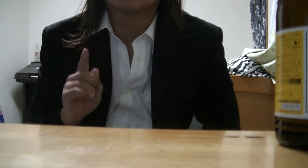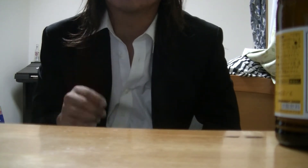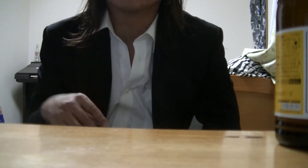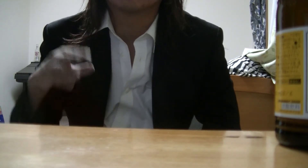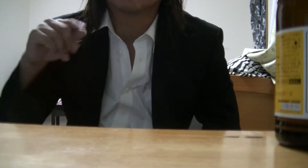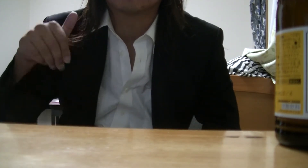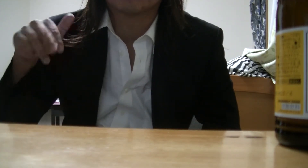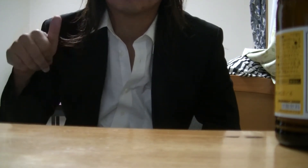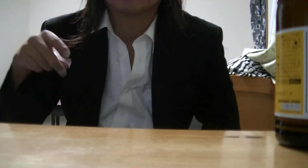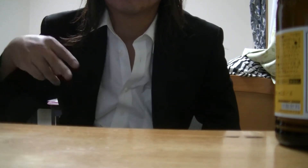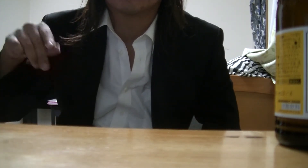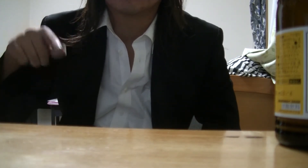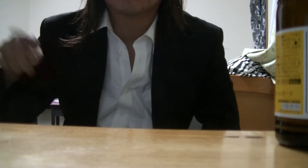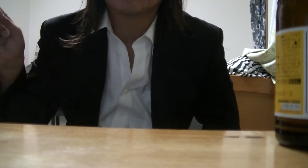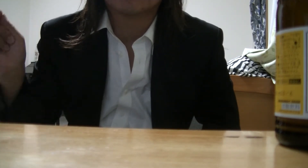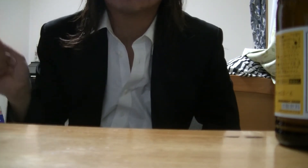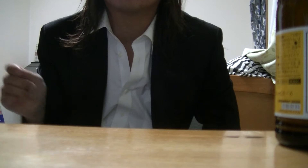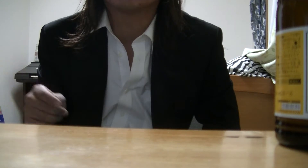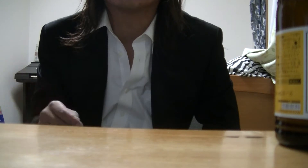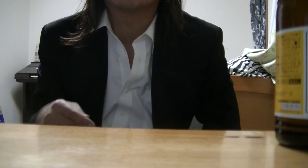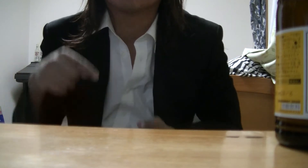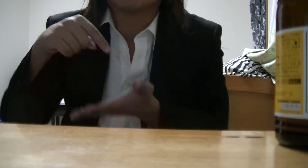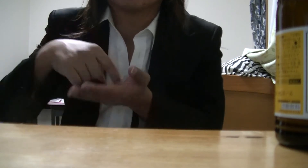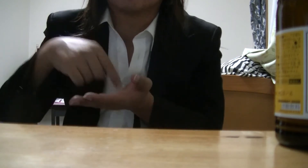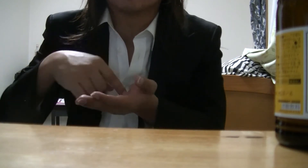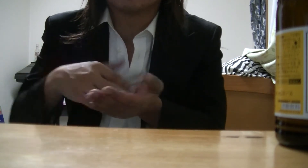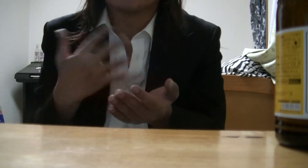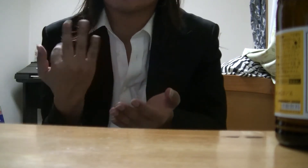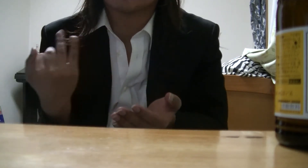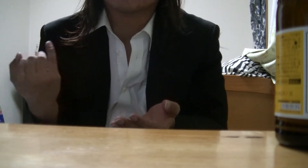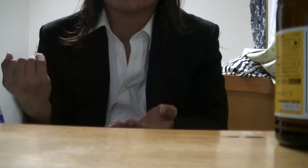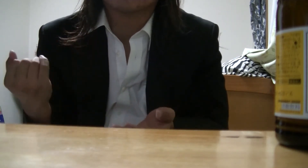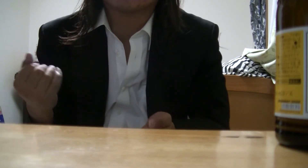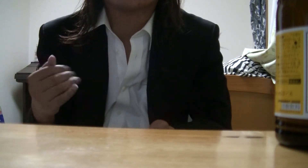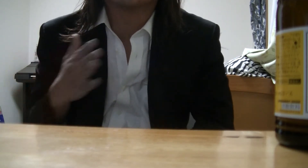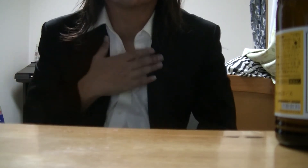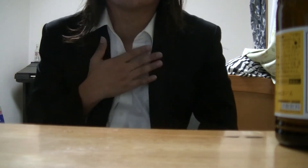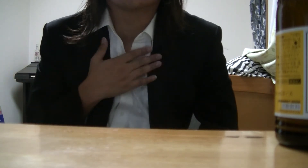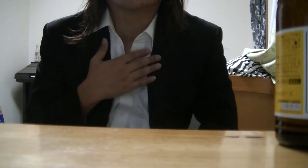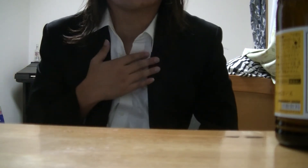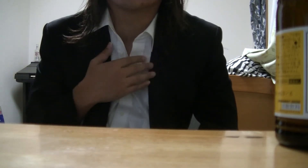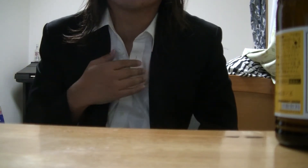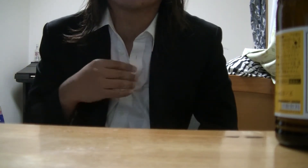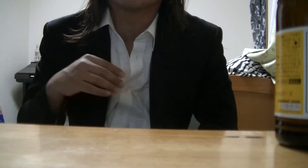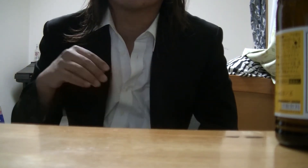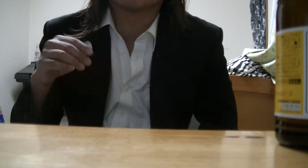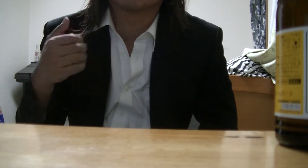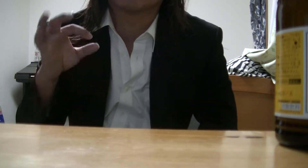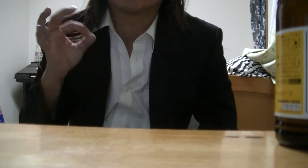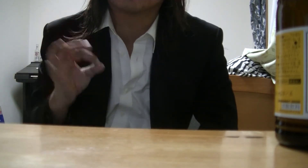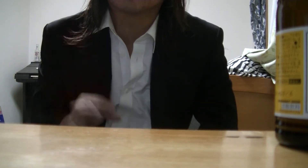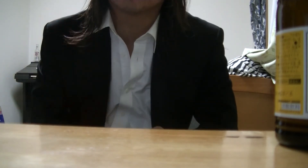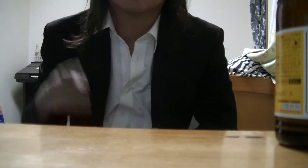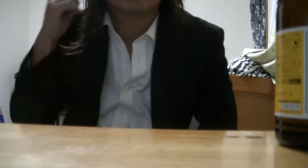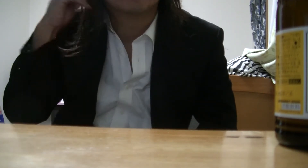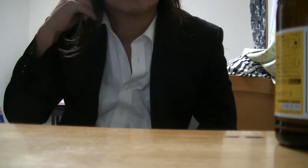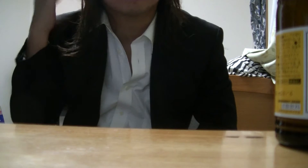ていう情報のクリックが多いと、よし私も西田不倫って書けば課金されるって分かるからです。そういう風